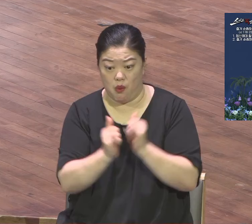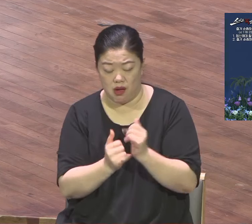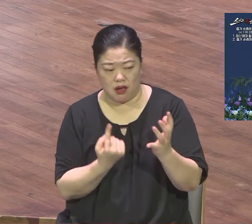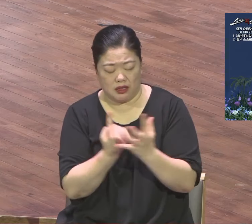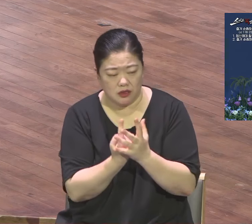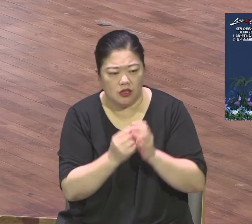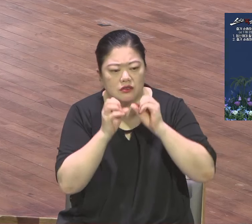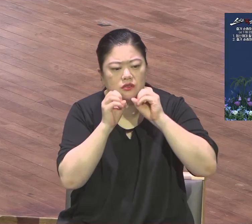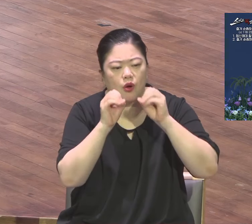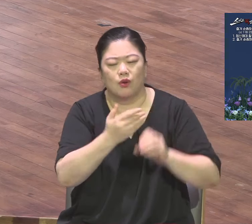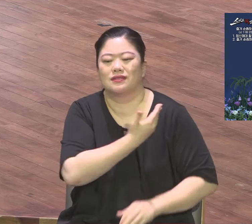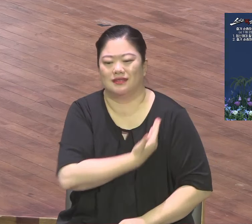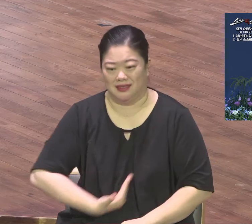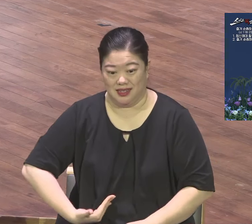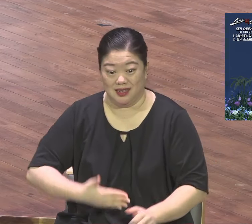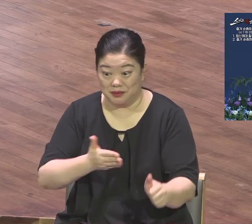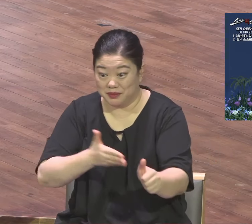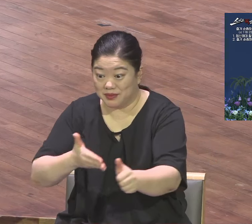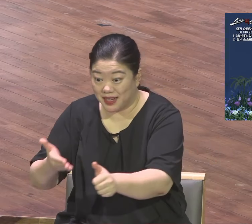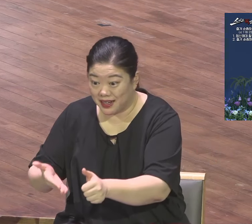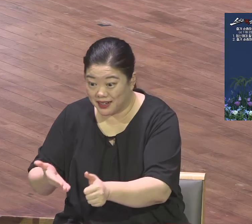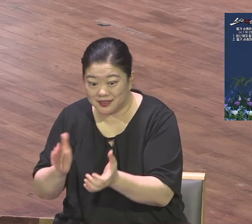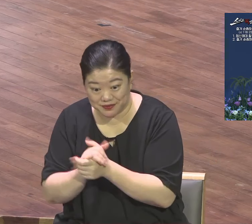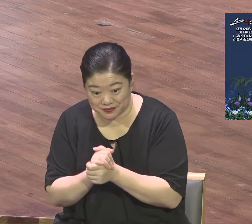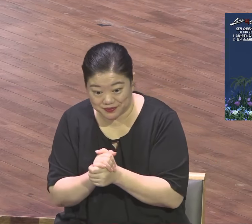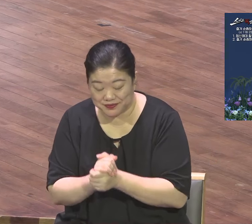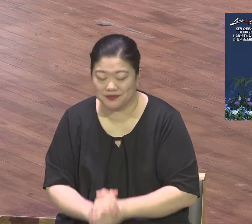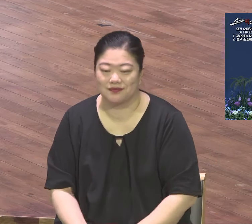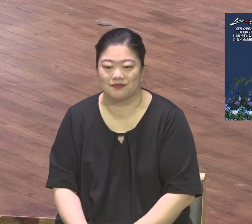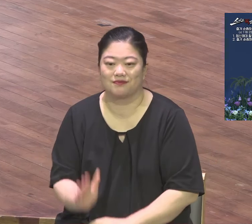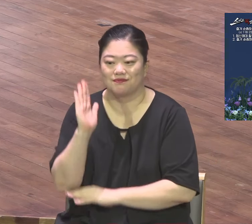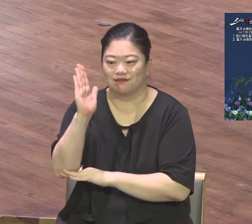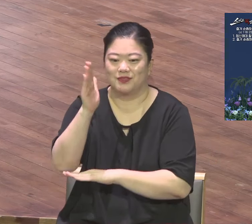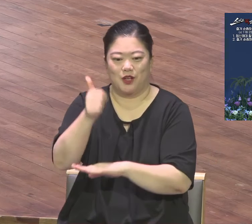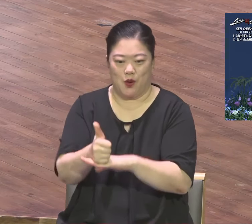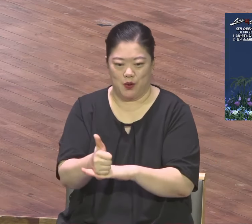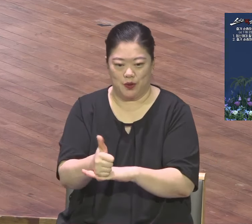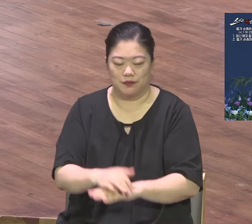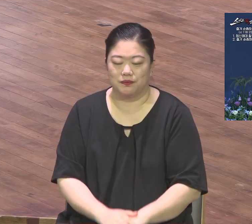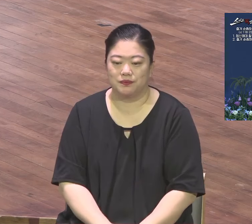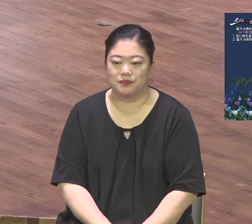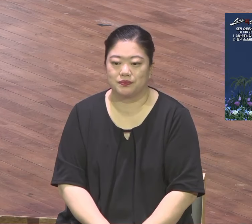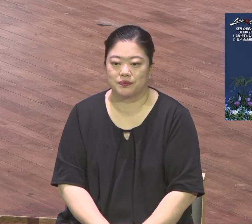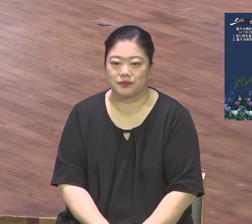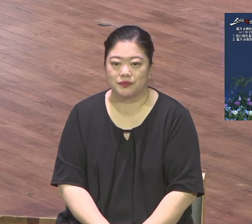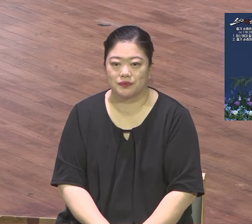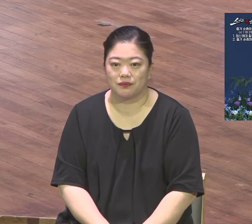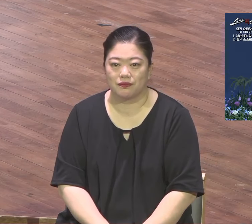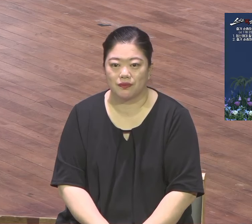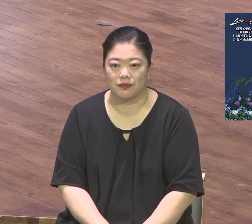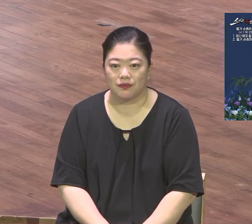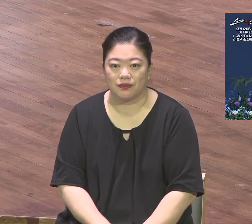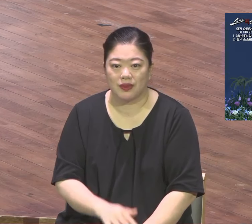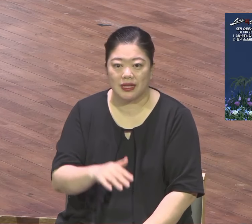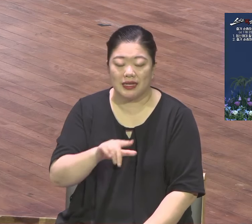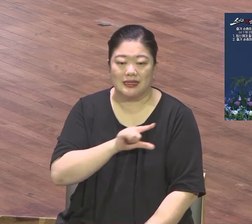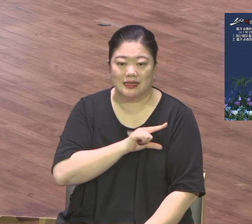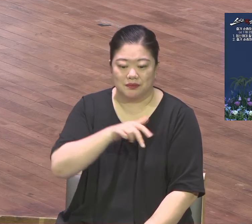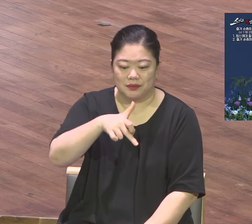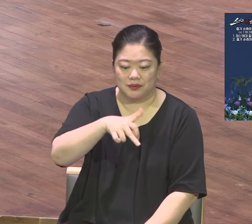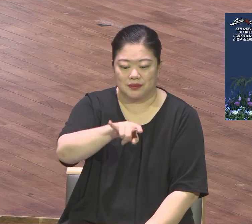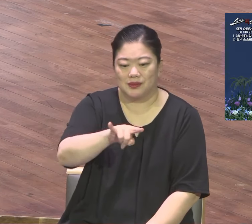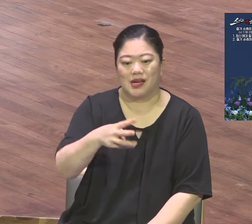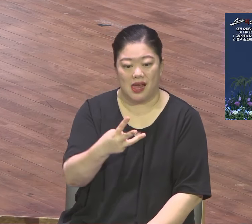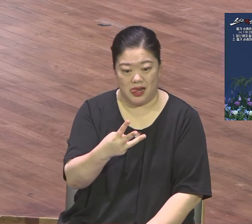체험하시기를 주님으로 축복합니다. 결론입니다. 철학자 케르케고르 잘 아시지요? 케르케고르 이런